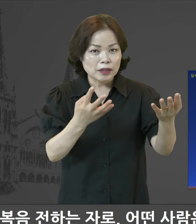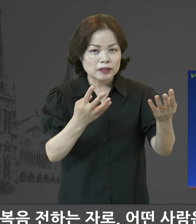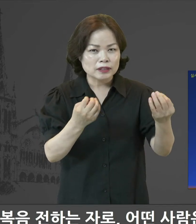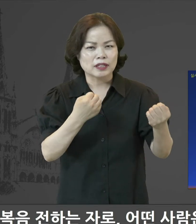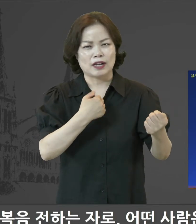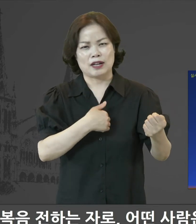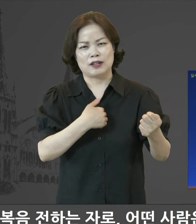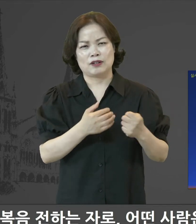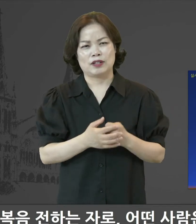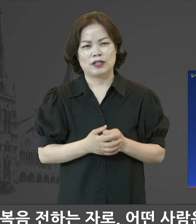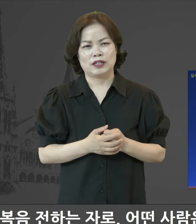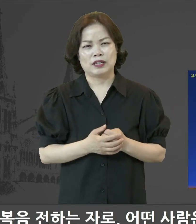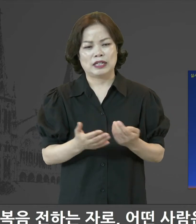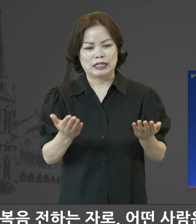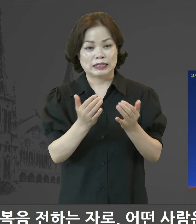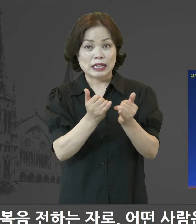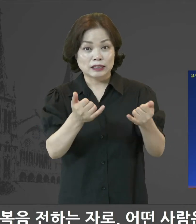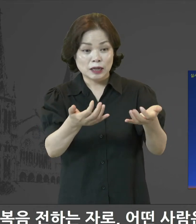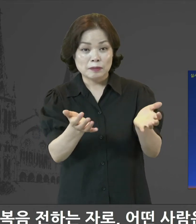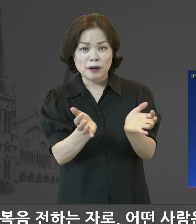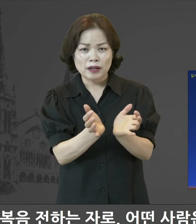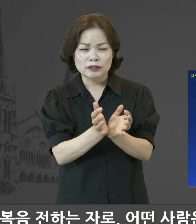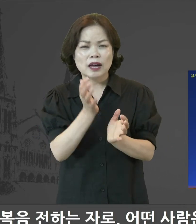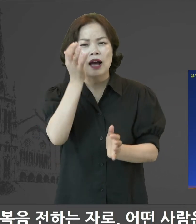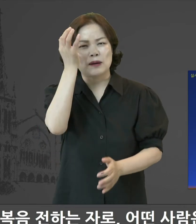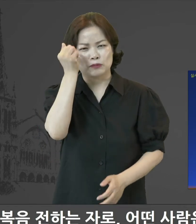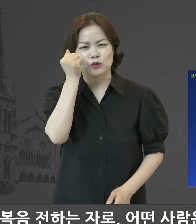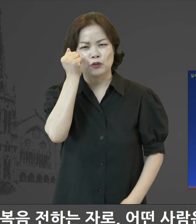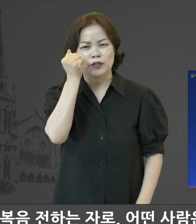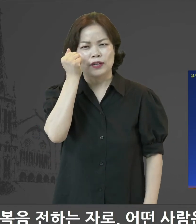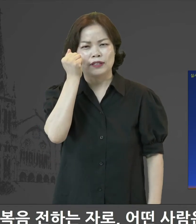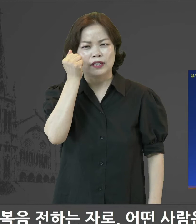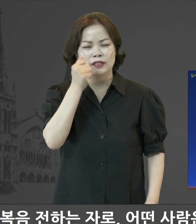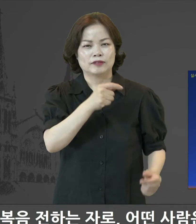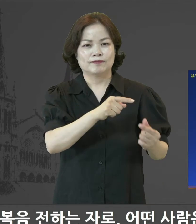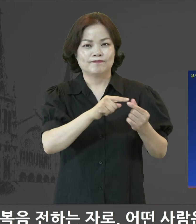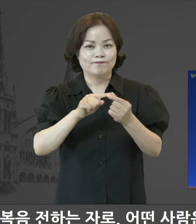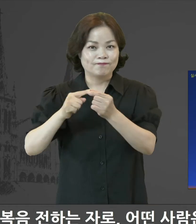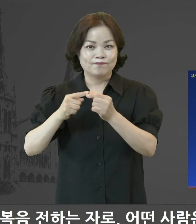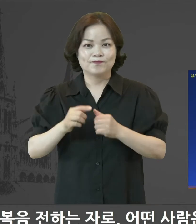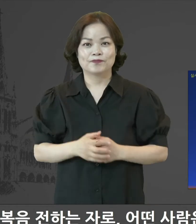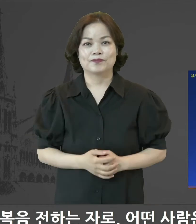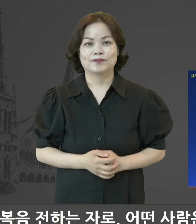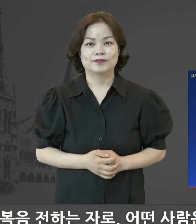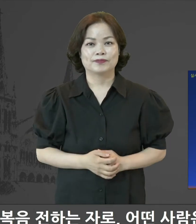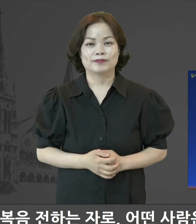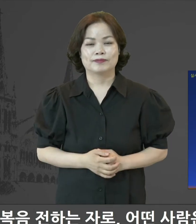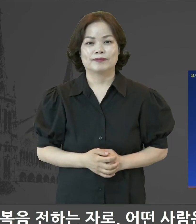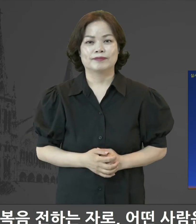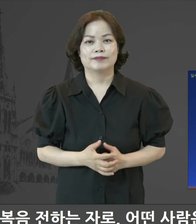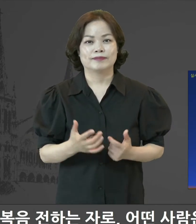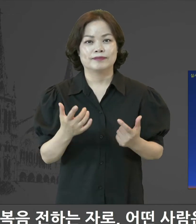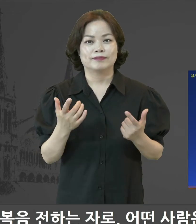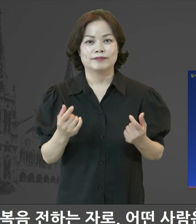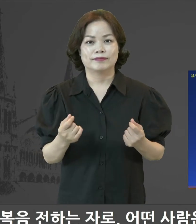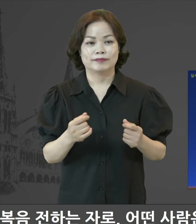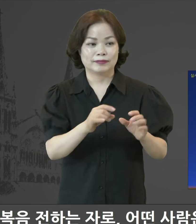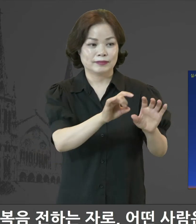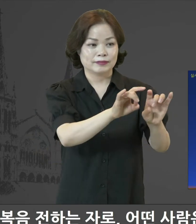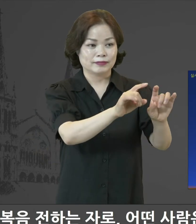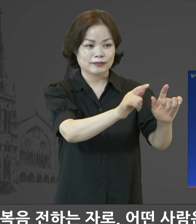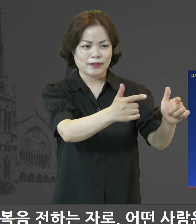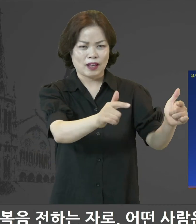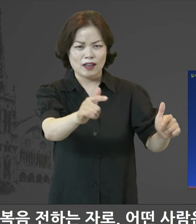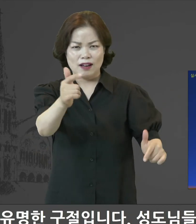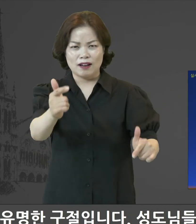또 이제 사역자반을 하다 보면 암송해야 되는 구절입니다. 이렇게